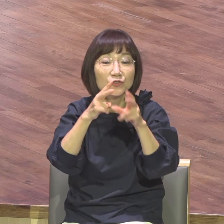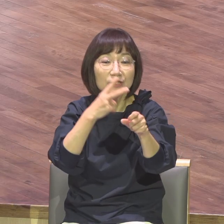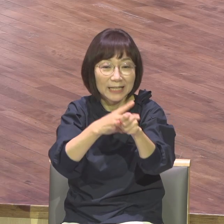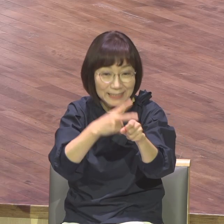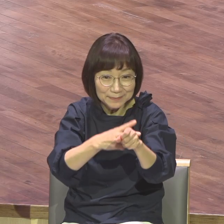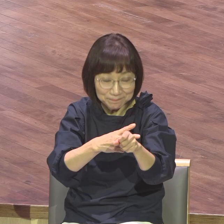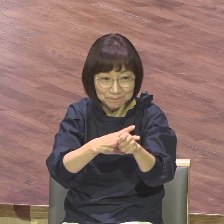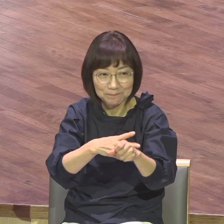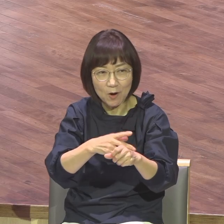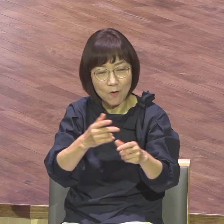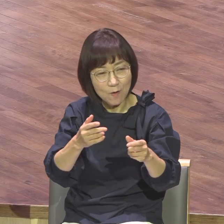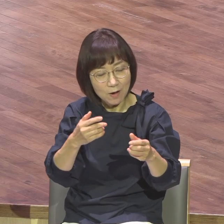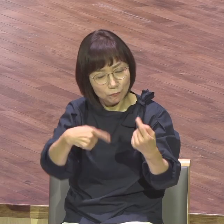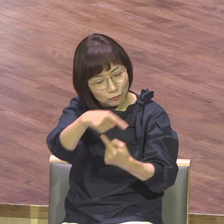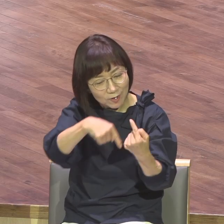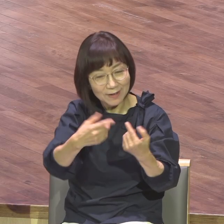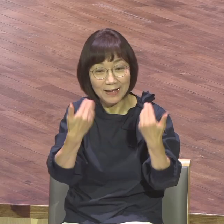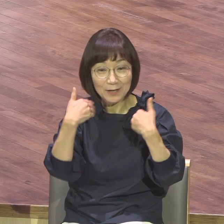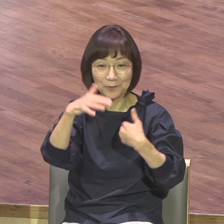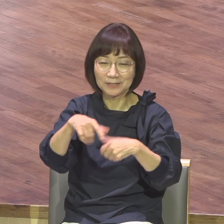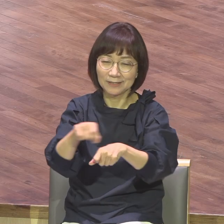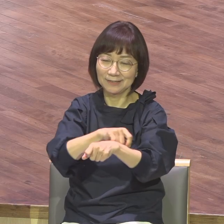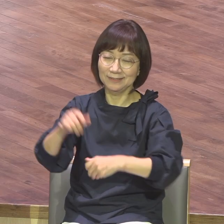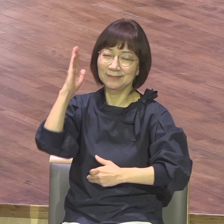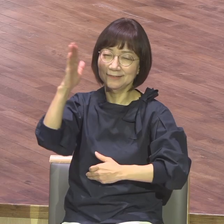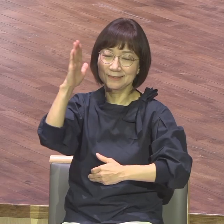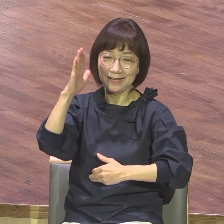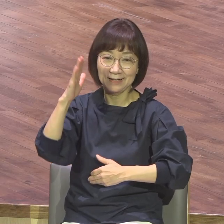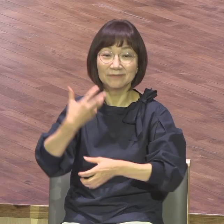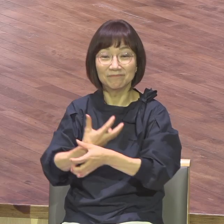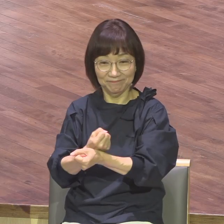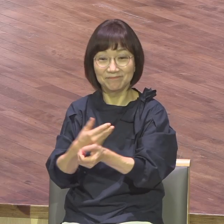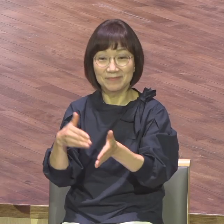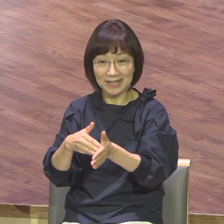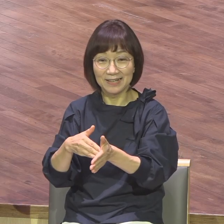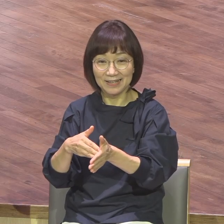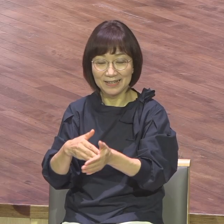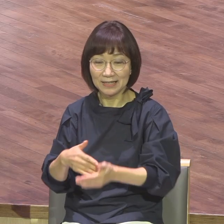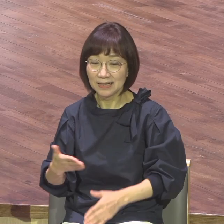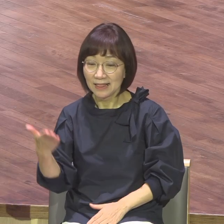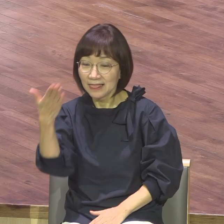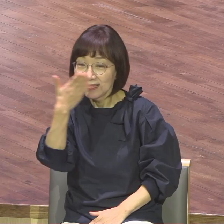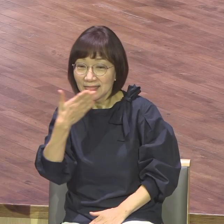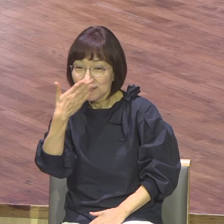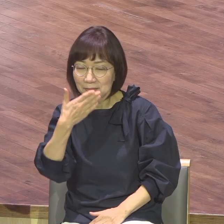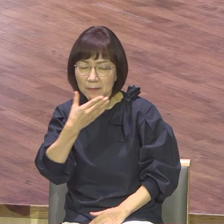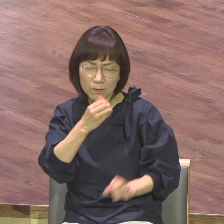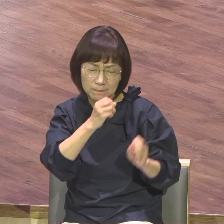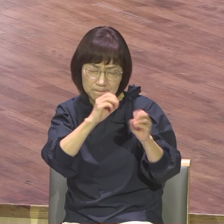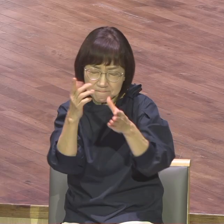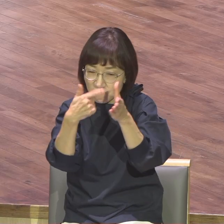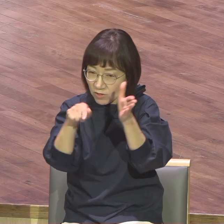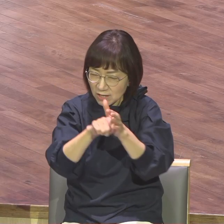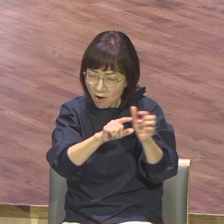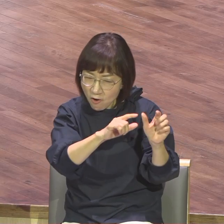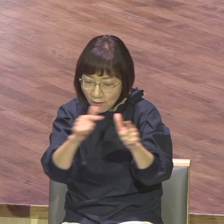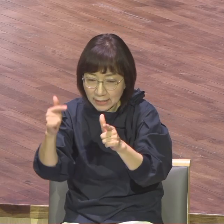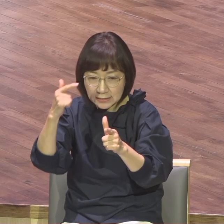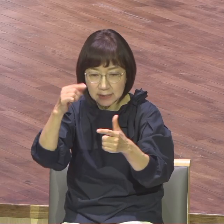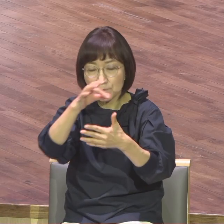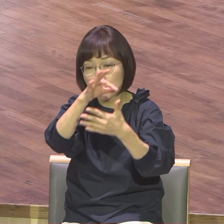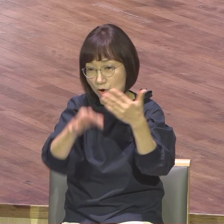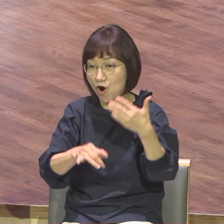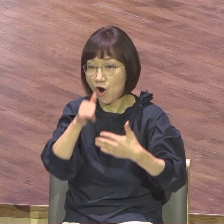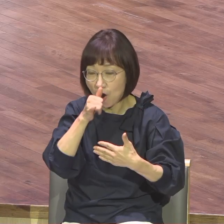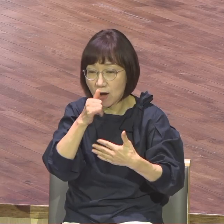또 세미나를 인도합니다. 필리핀 이 복음화를 위한 다양한 여정이 있으니까 현장 위에서 사도